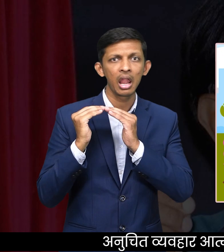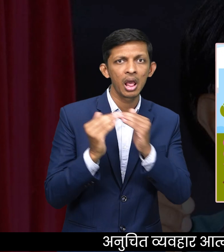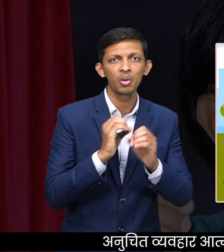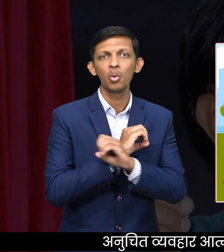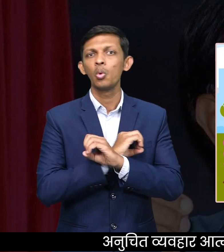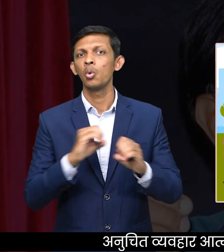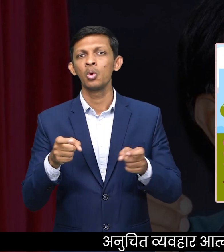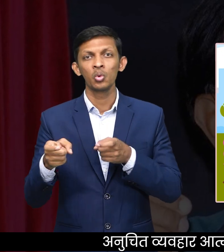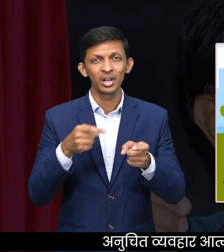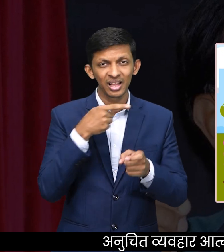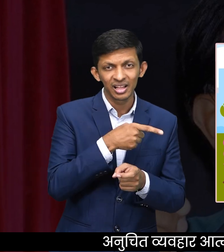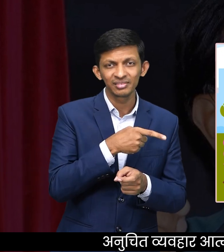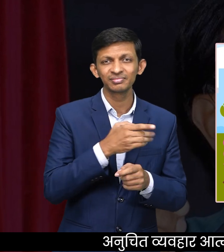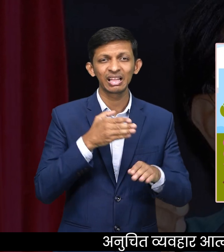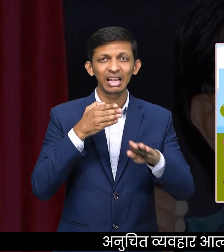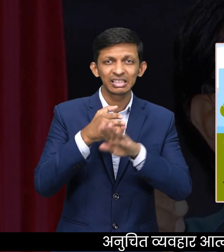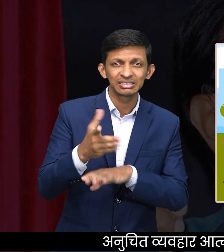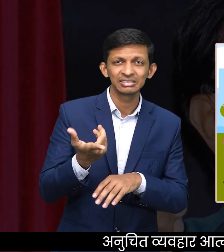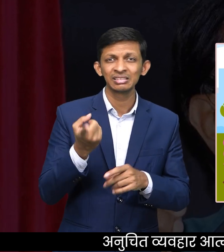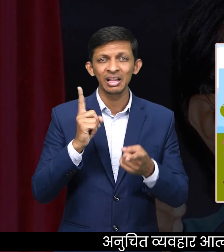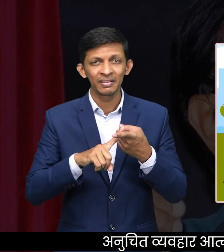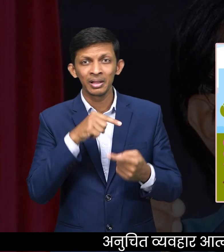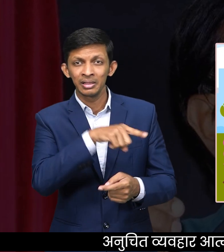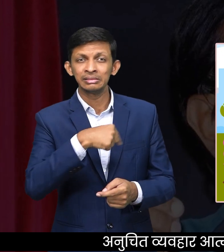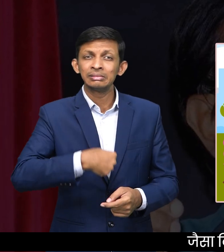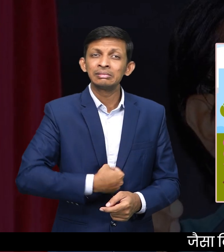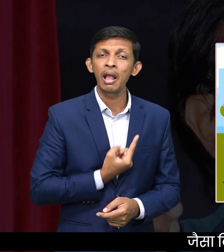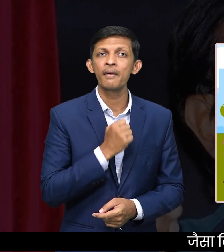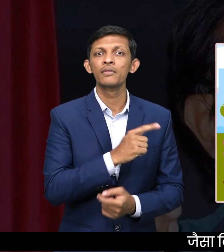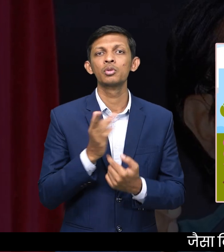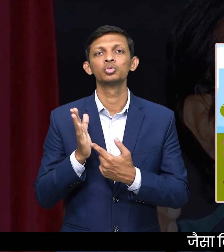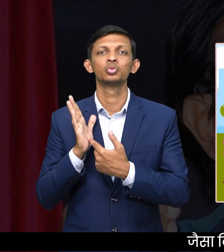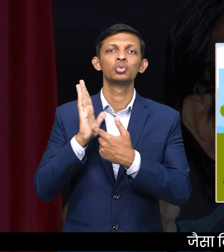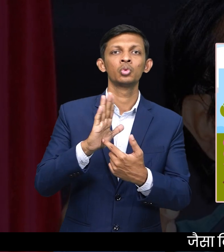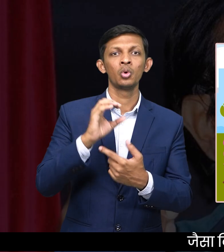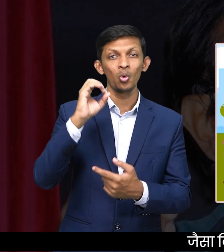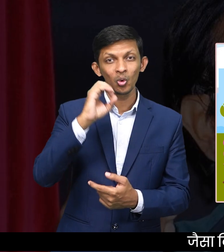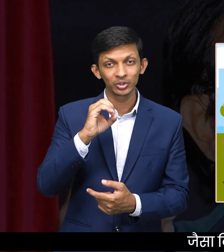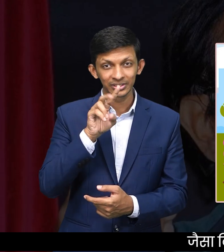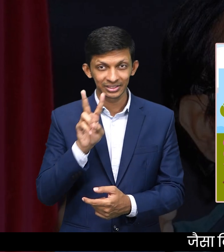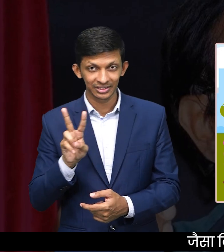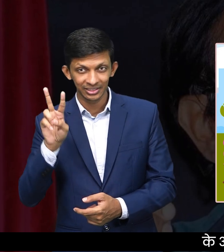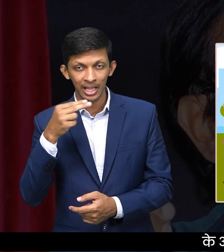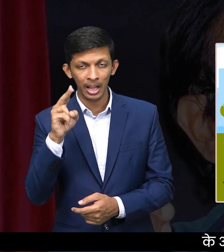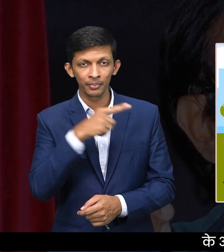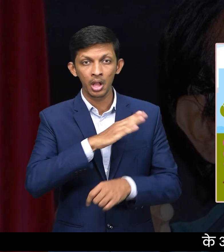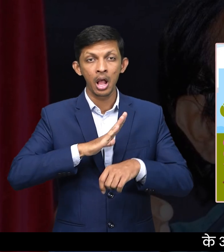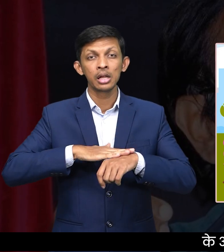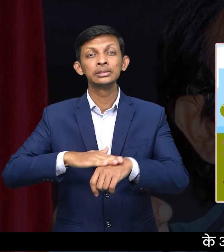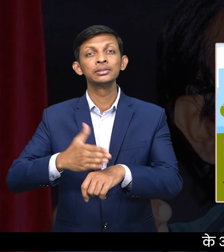अनुचित व्यवहार आत्मसम्मान को नुकसान पहुंचा सकता है। जैसे कि ओम प्रकाश वाल्मीकि के अनुभव से पता चलता